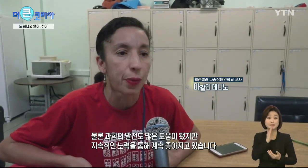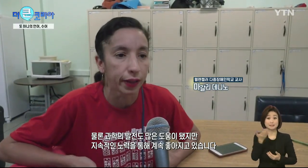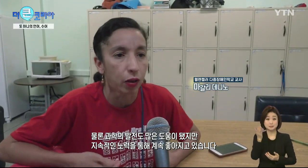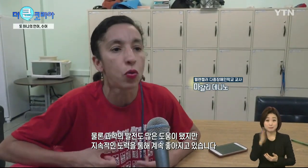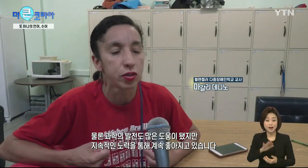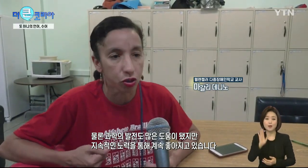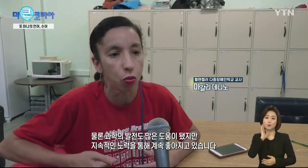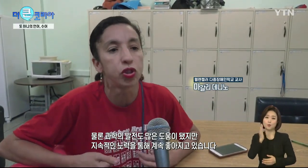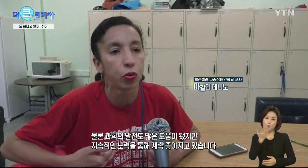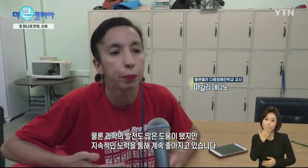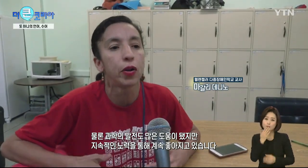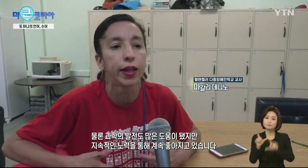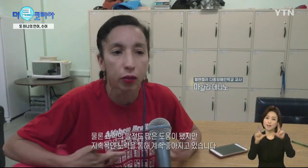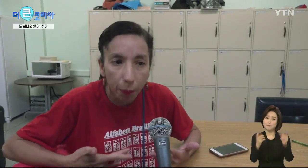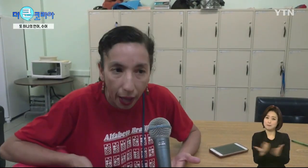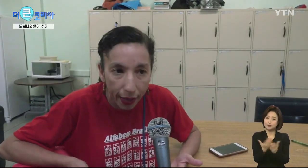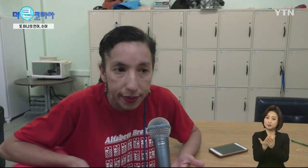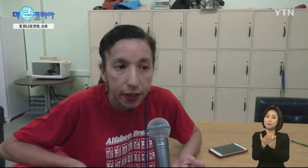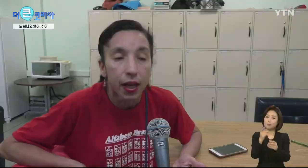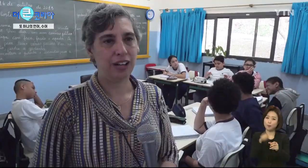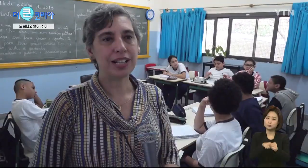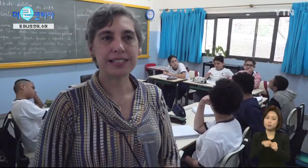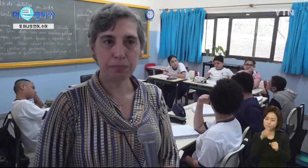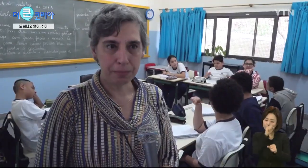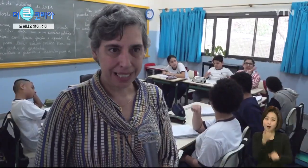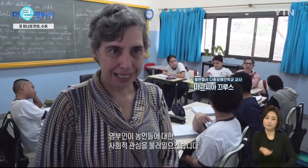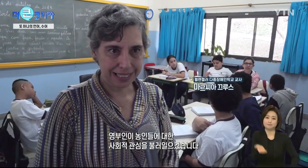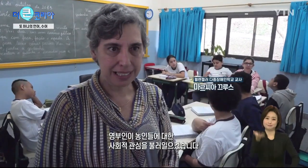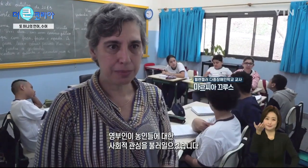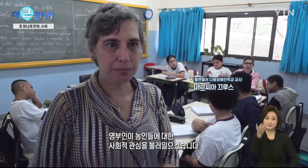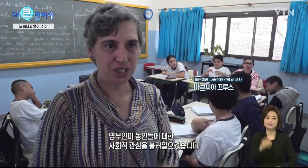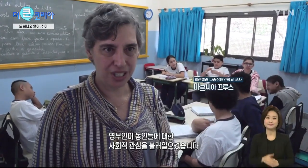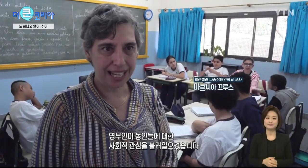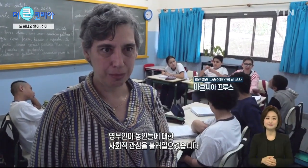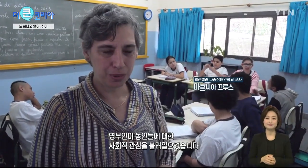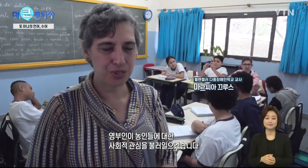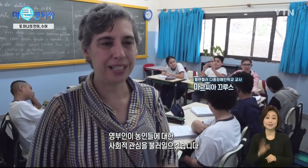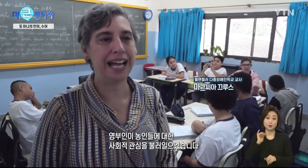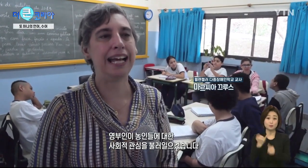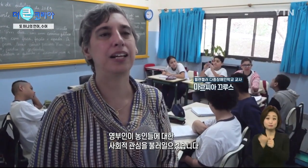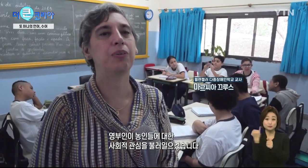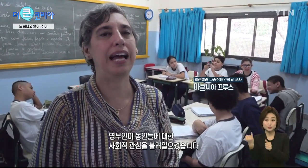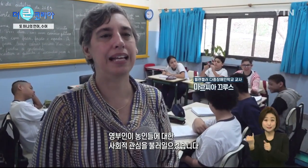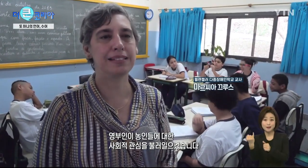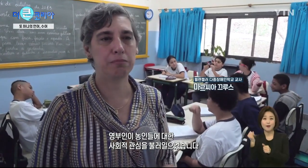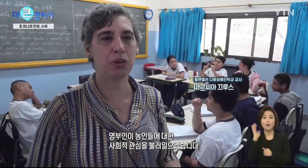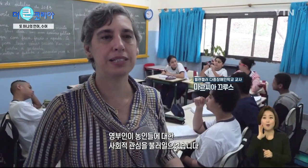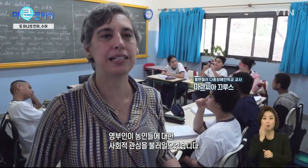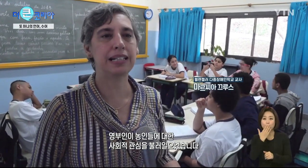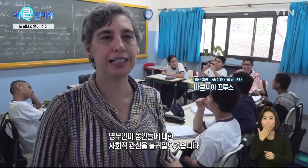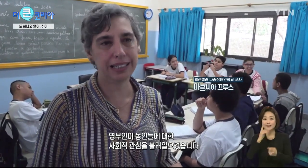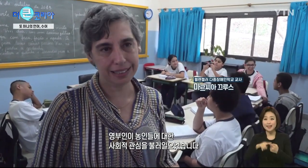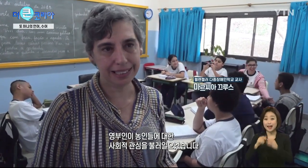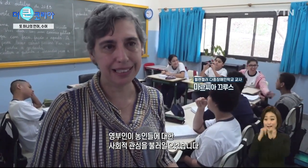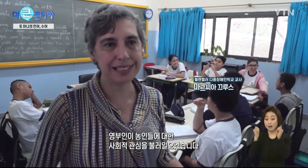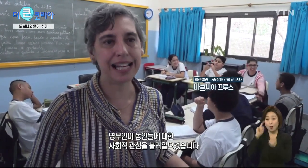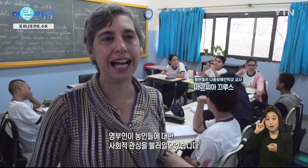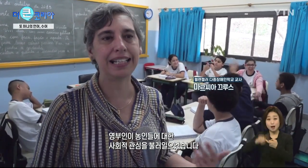constante, né, para que continue melhorando mais. A nossa primeira-dama, Michele Bolsonaro, ela se